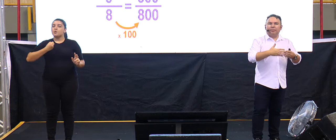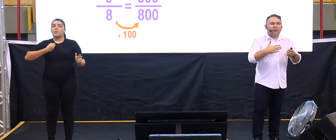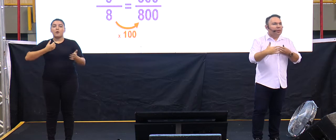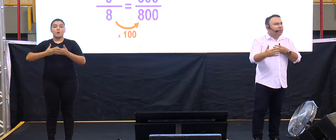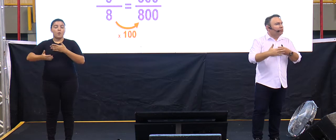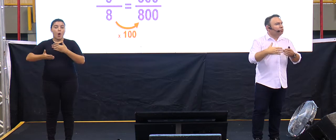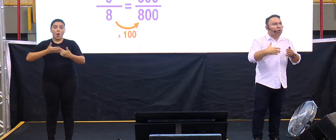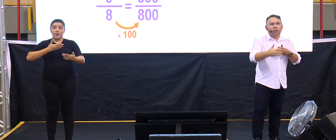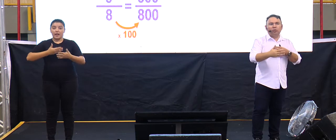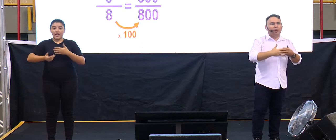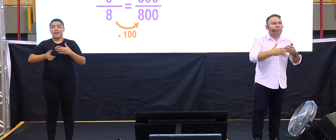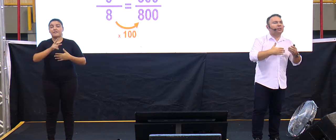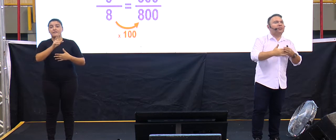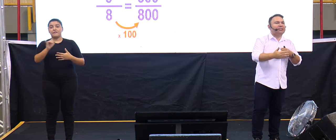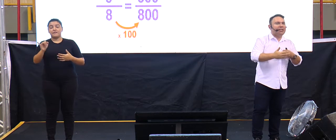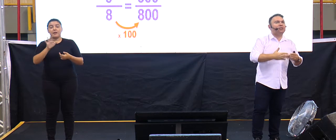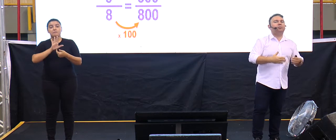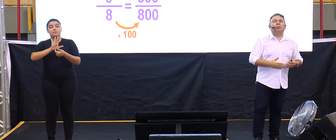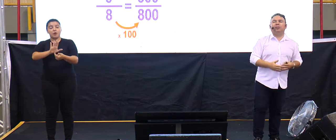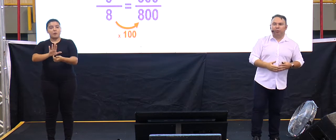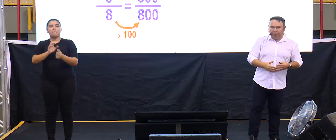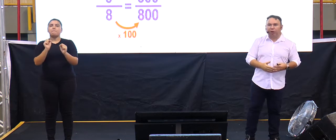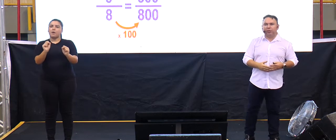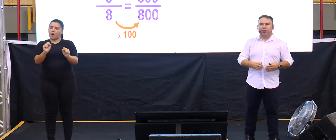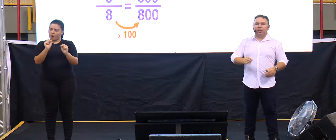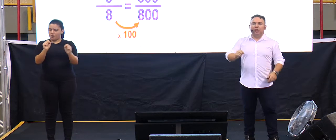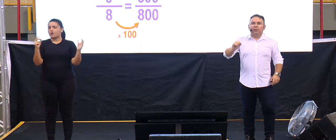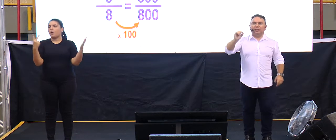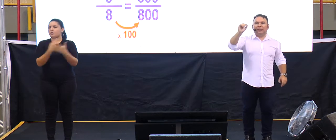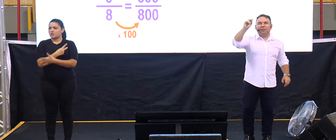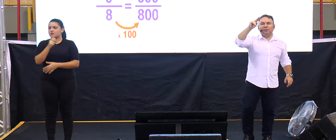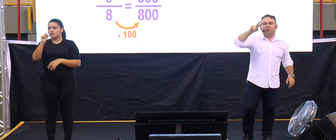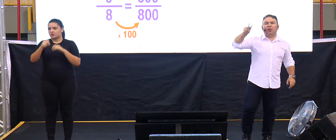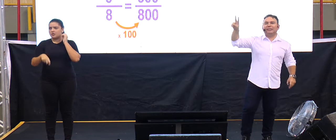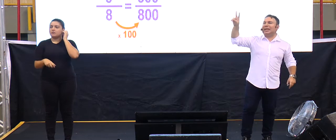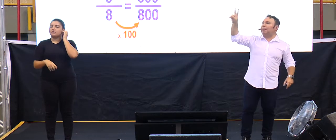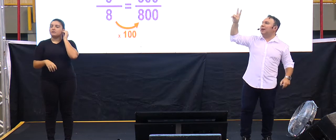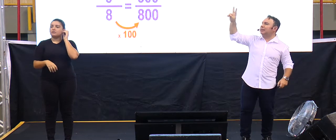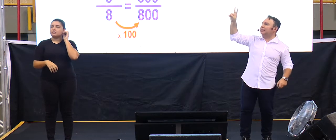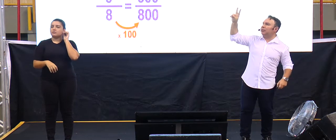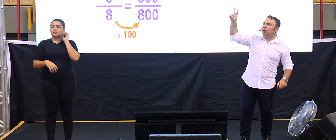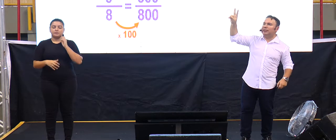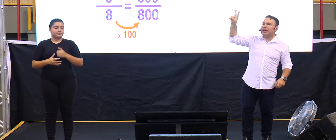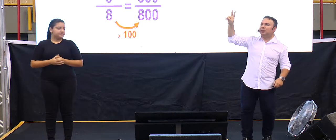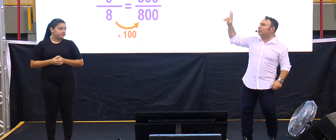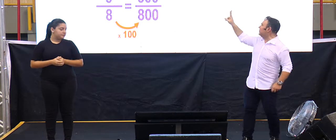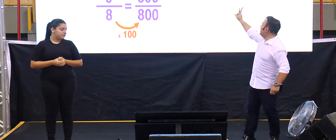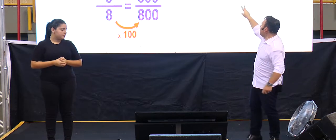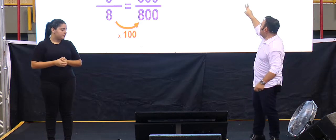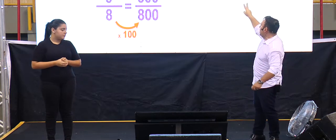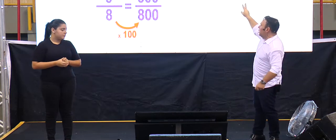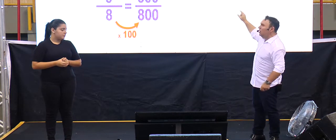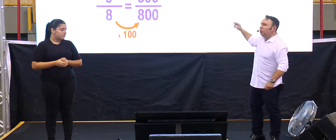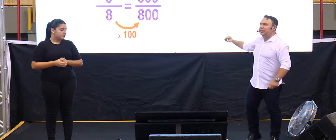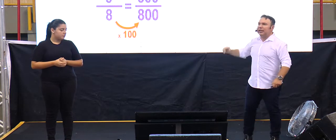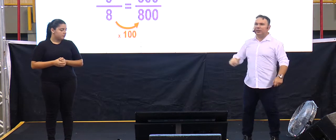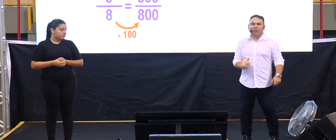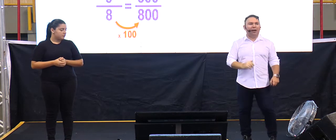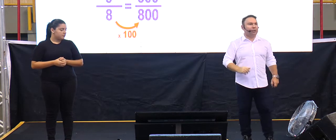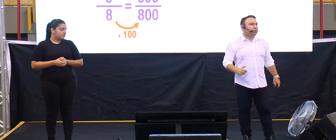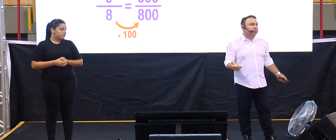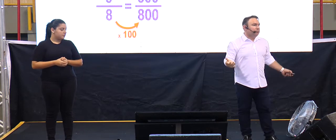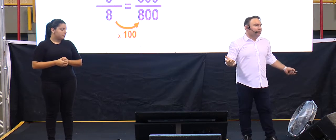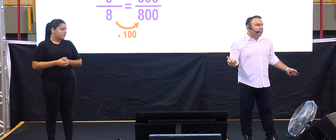aparecer, todo número eu posso fazer isso, Pedro? Pode. Você vai forçar a aparecer 2 zeros em cima e 2